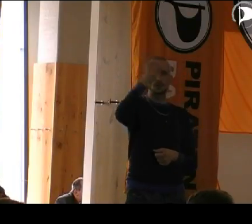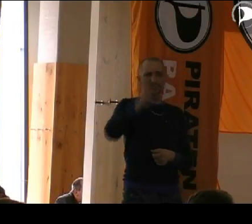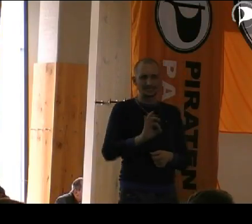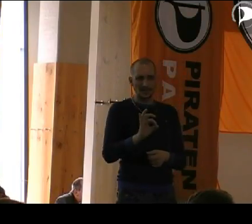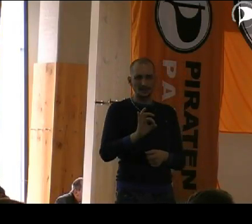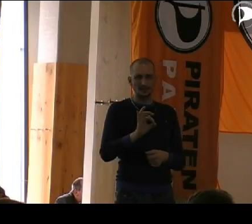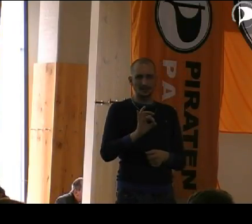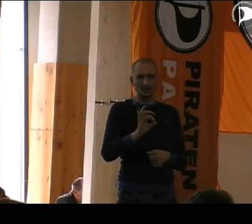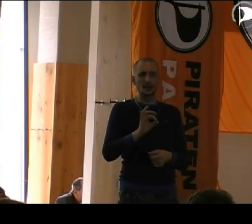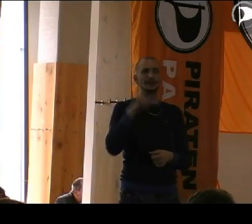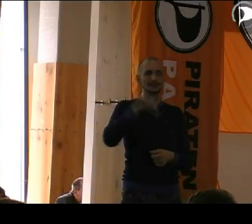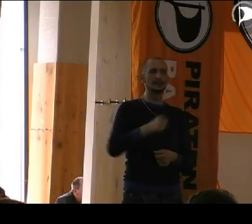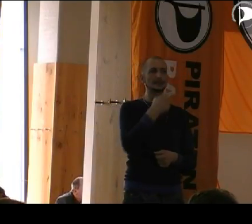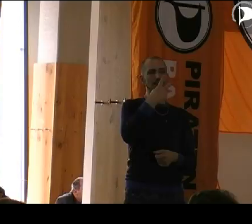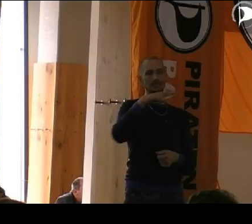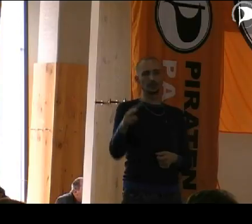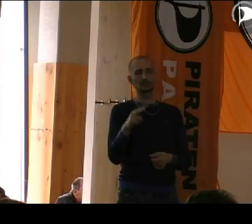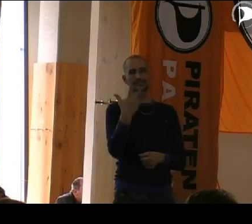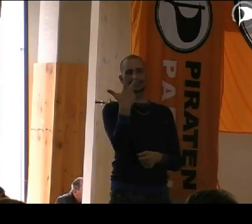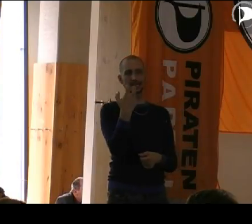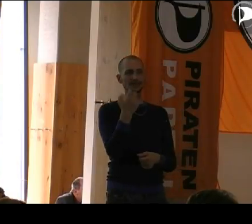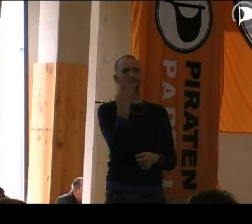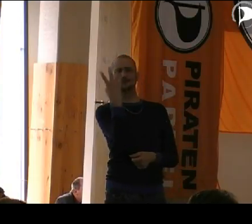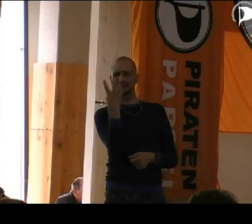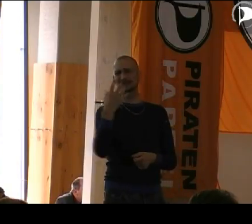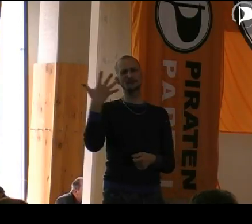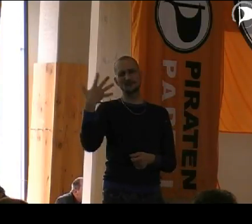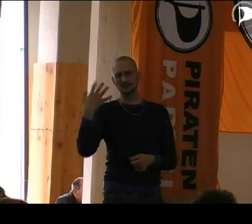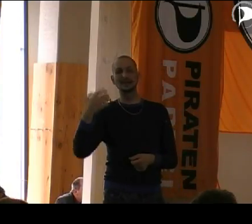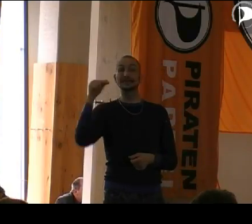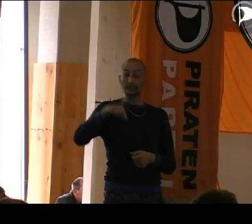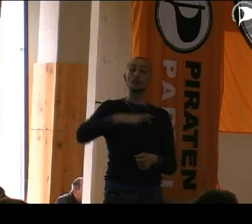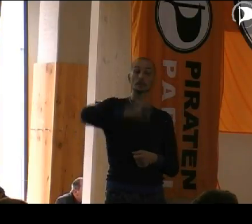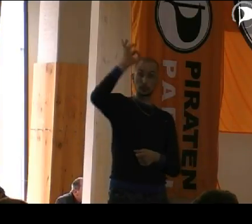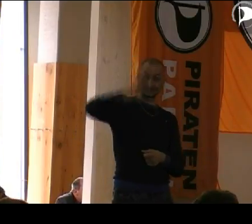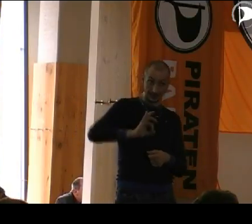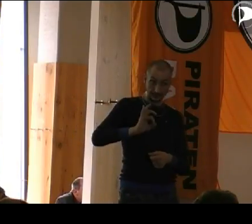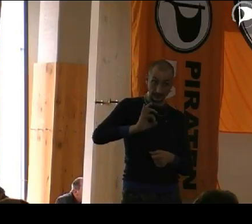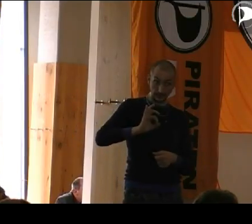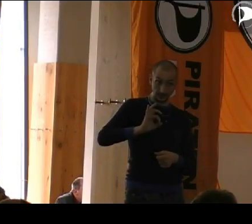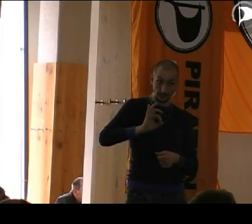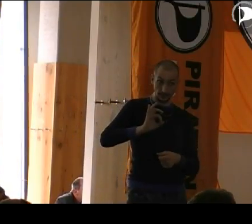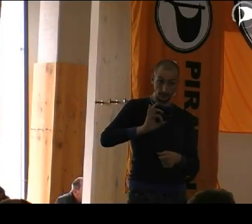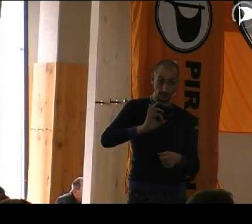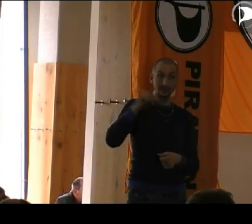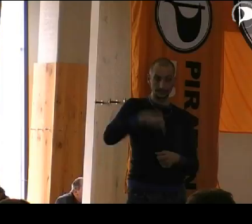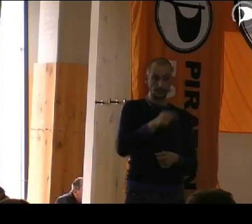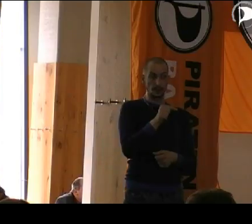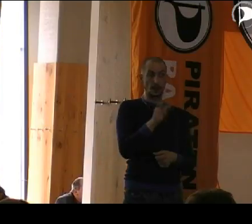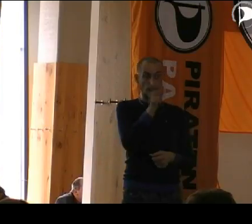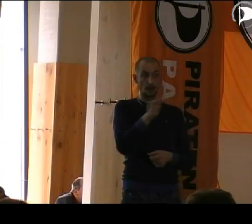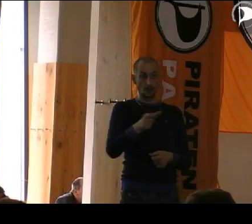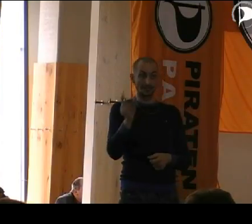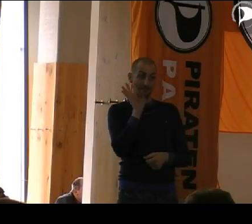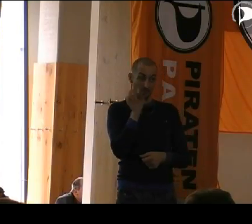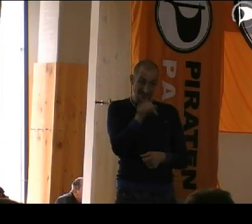nächsten bis 2030 die jetzt 50 ist egal plötzlich prozent radler nehmen half an den einwohnern fast